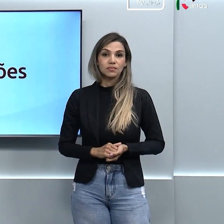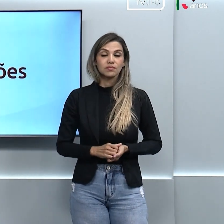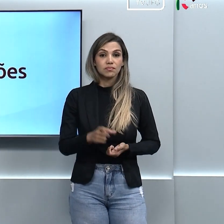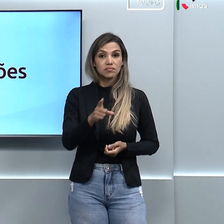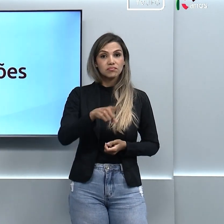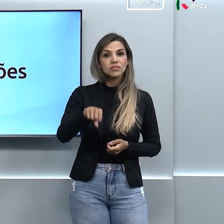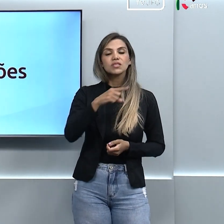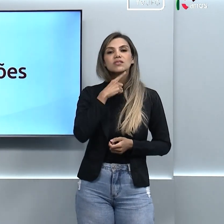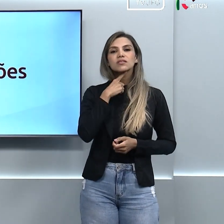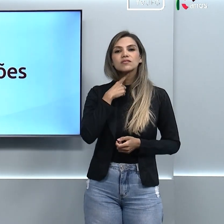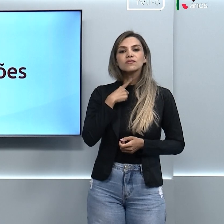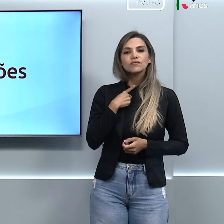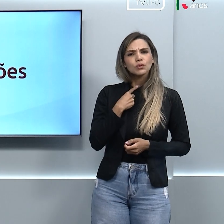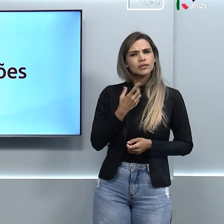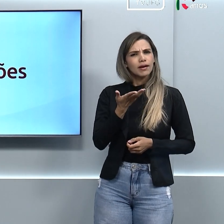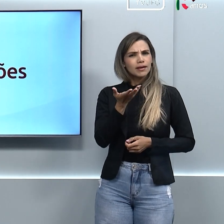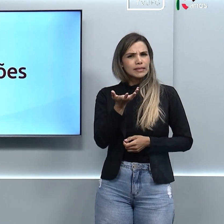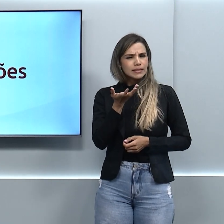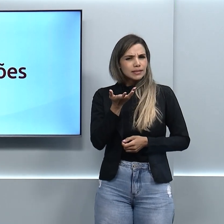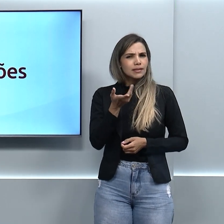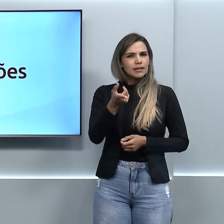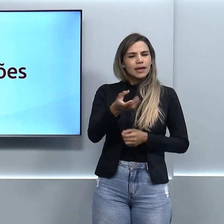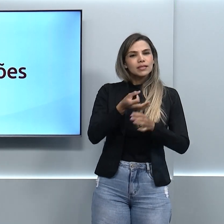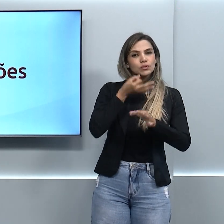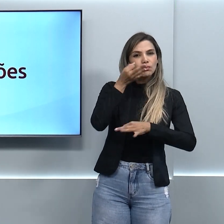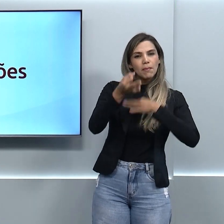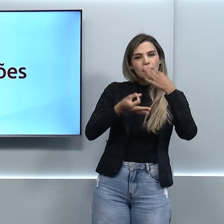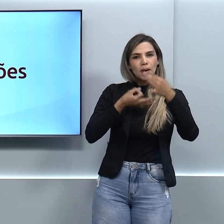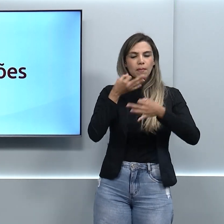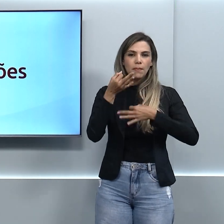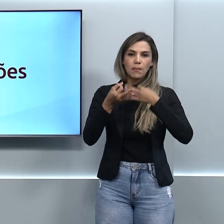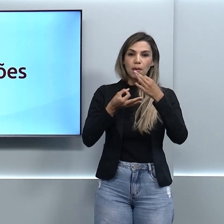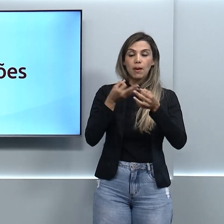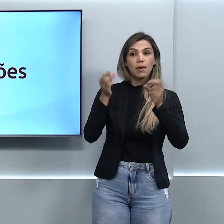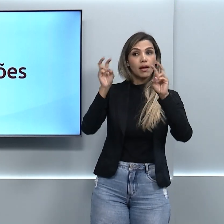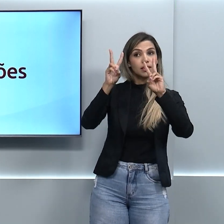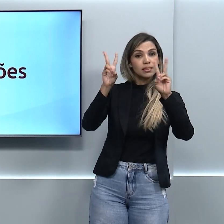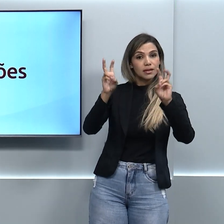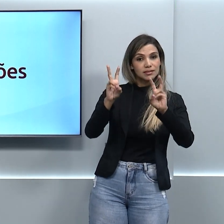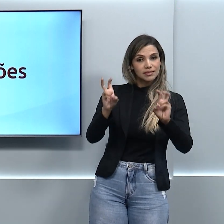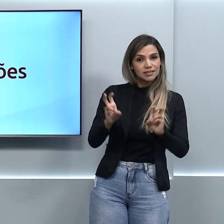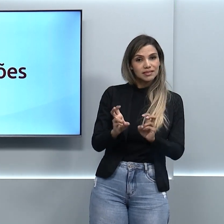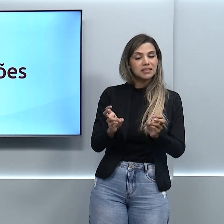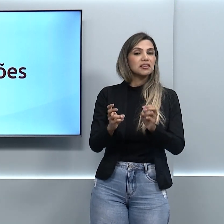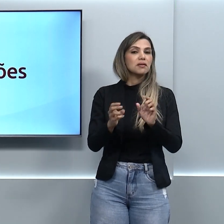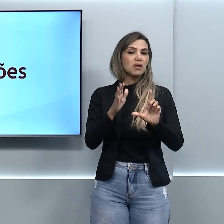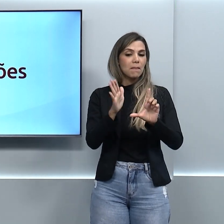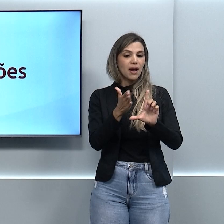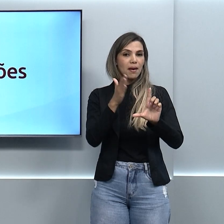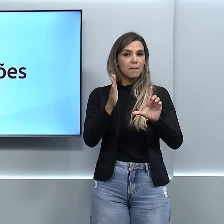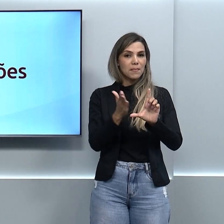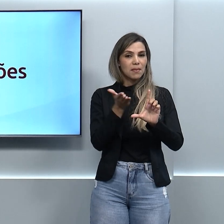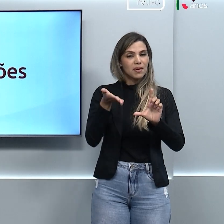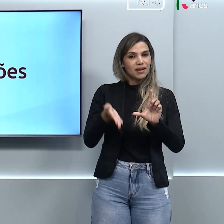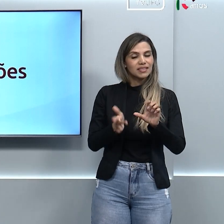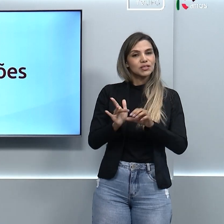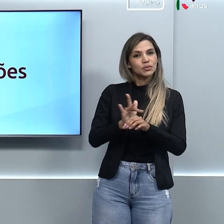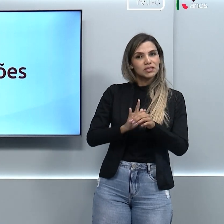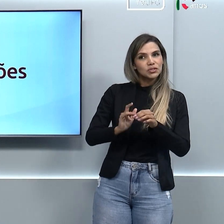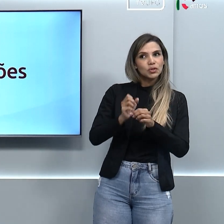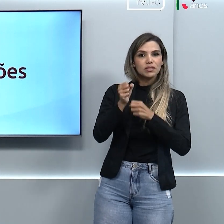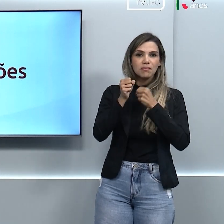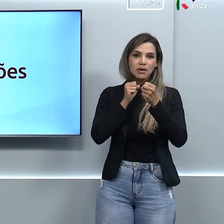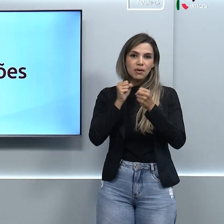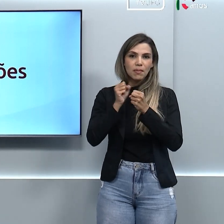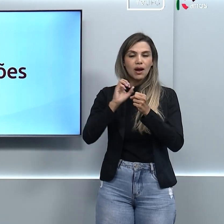você quiser, além de participar do evento, sugerir uma matéria para a gente, um tema para a gente discutir em entrevista,